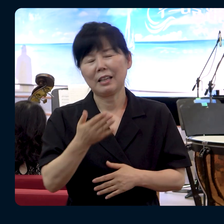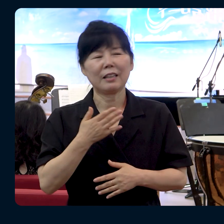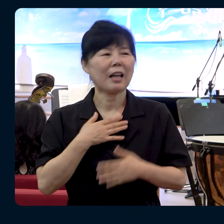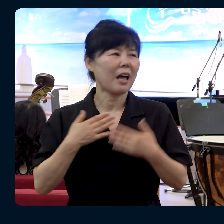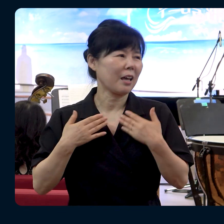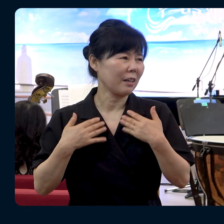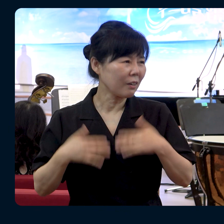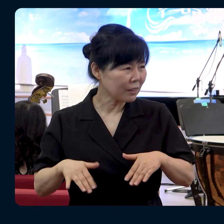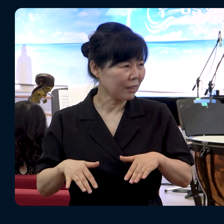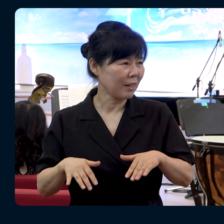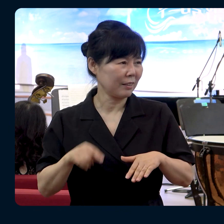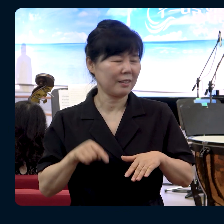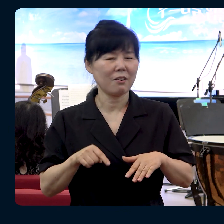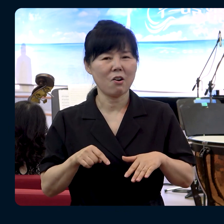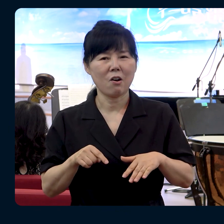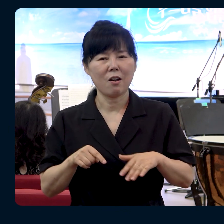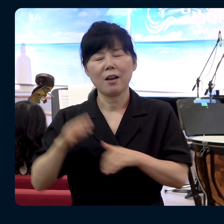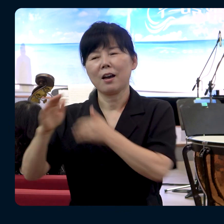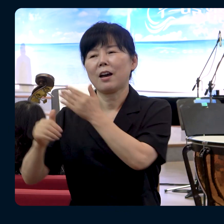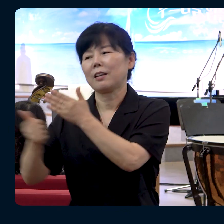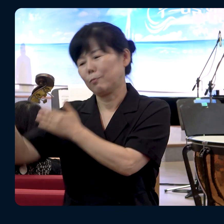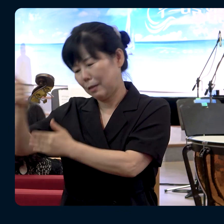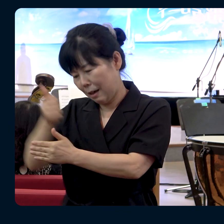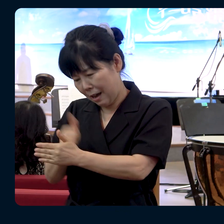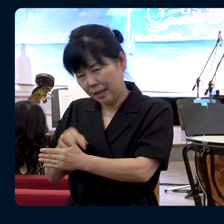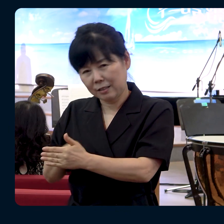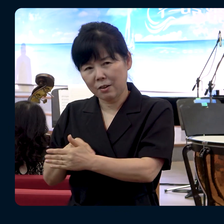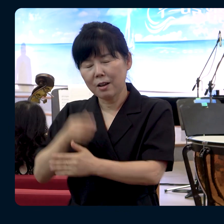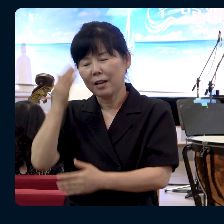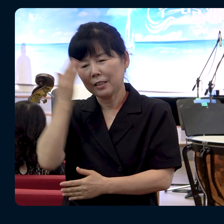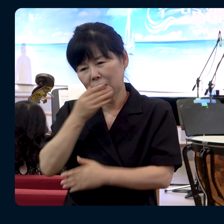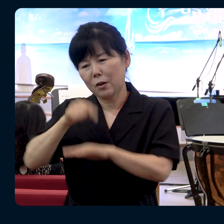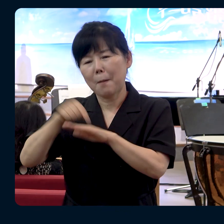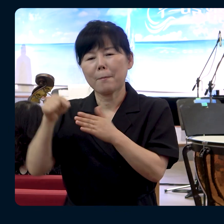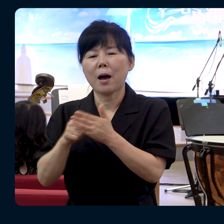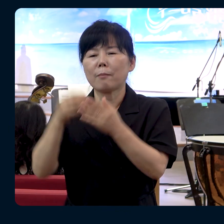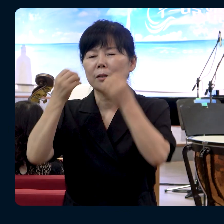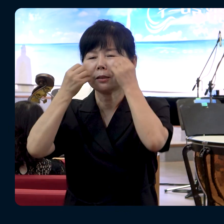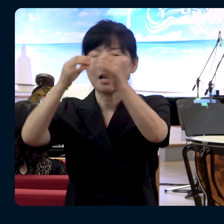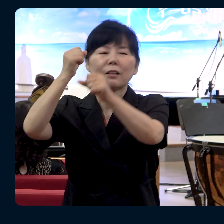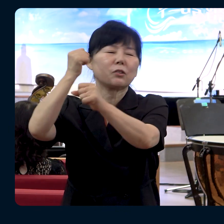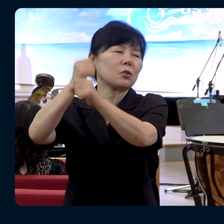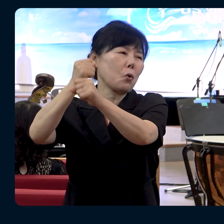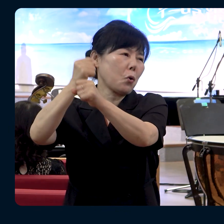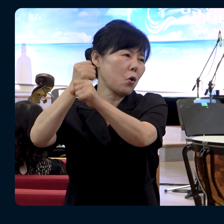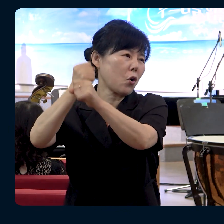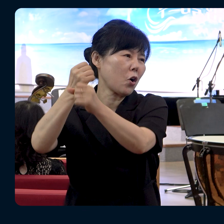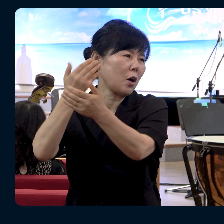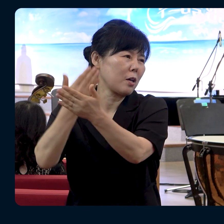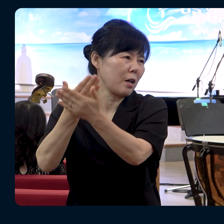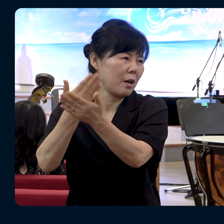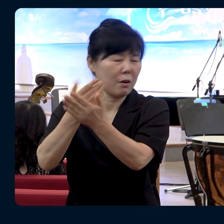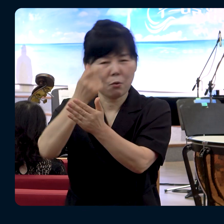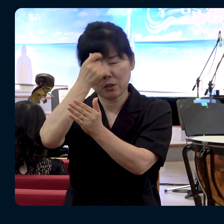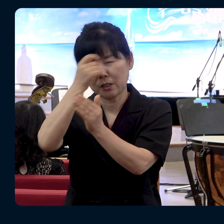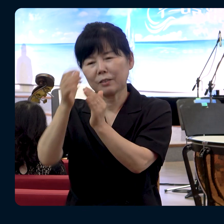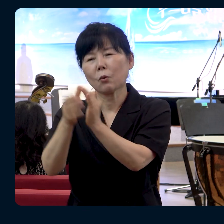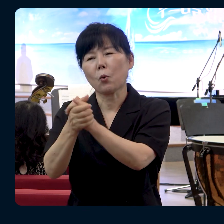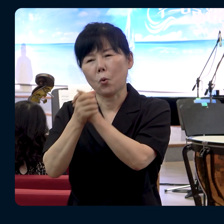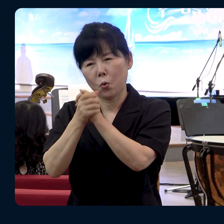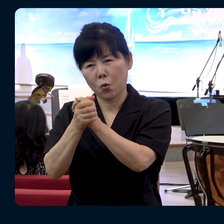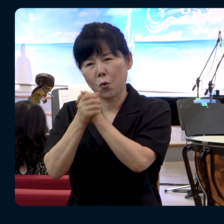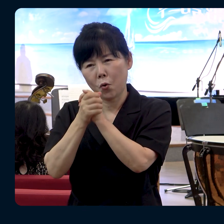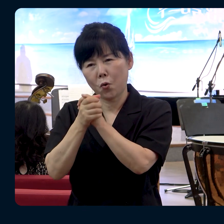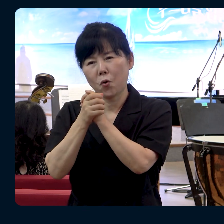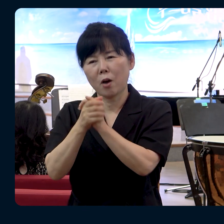하나님이 임재하셔서 내 속에 정한 마음을 창조하여 주시옵소서. 그렇게 기도하며 우리가 살아가야